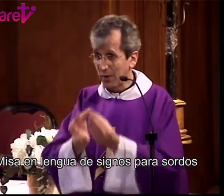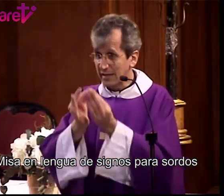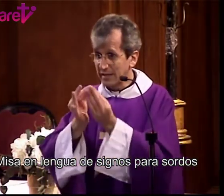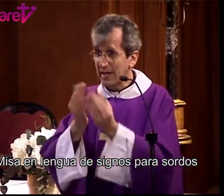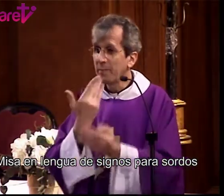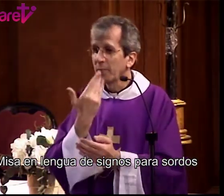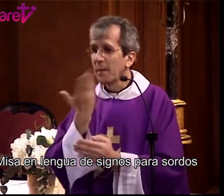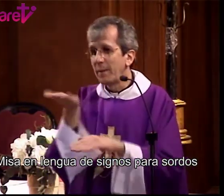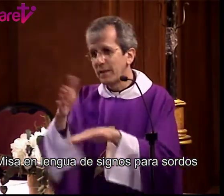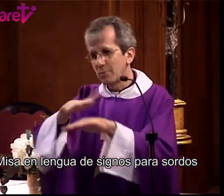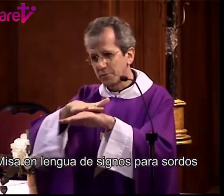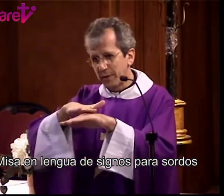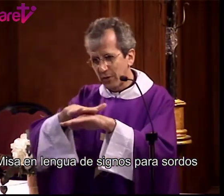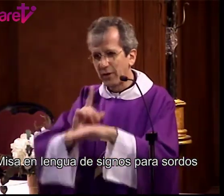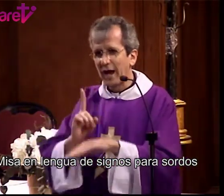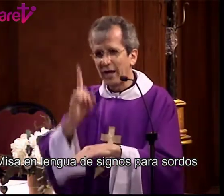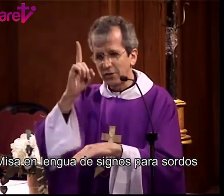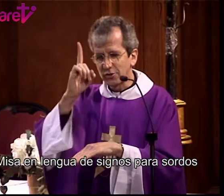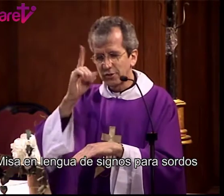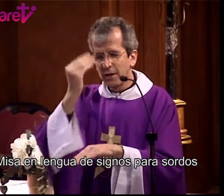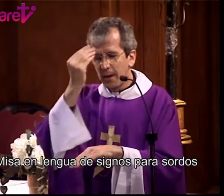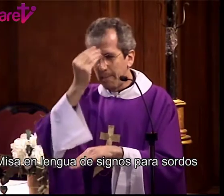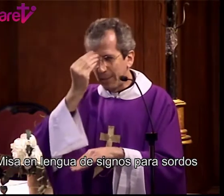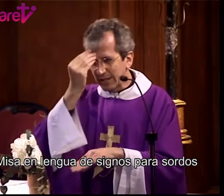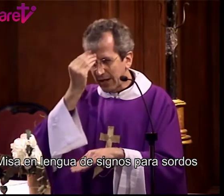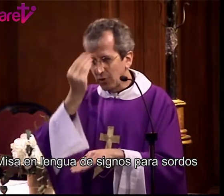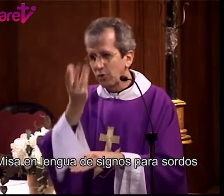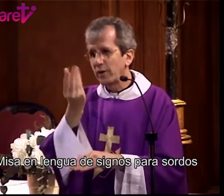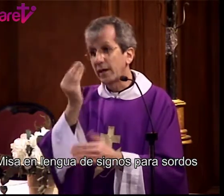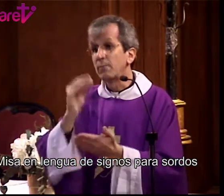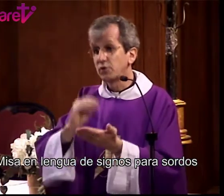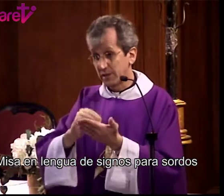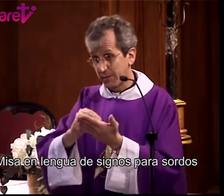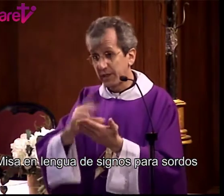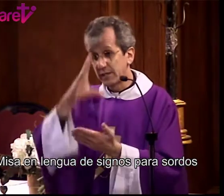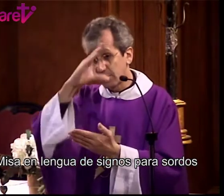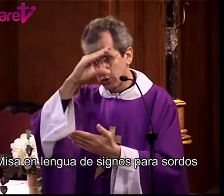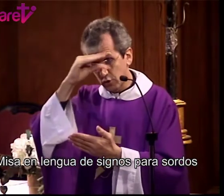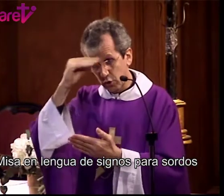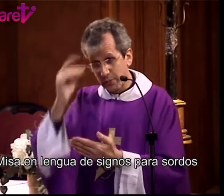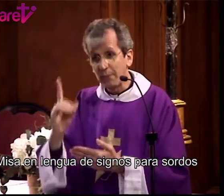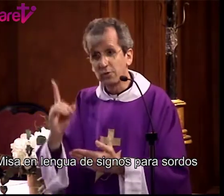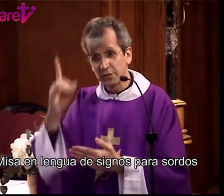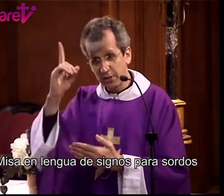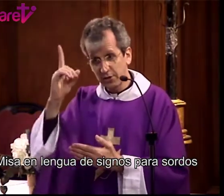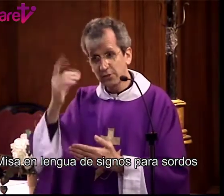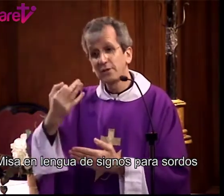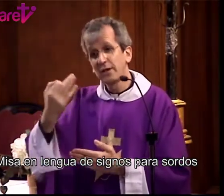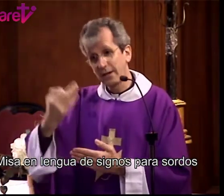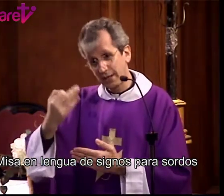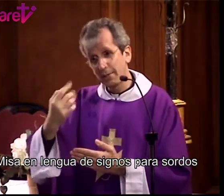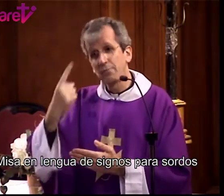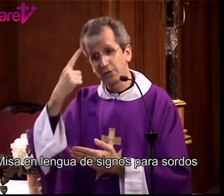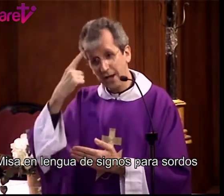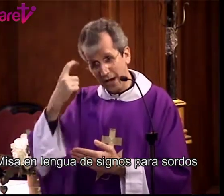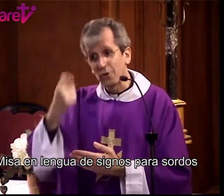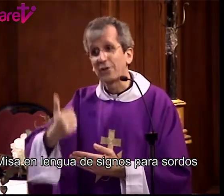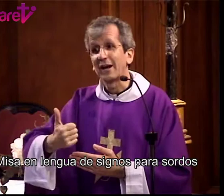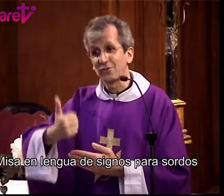Eucaristía, pedimos perdón a Dios, pensando en que muchas veces nos olvidamos de Dios y debemos acordarnos